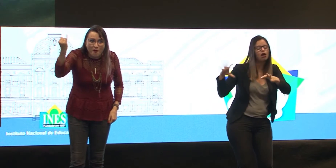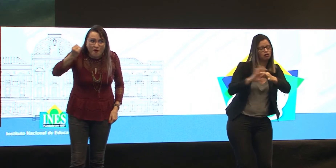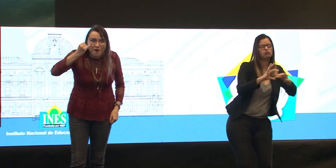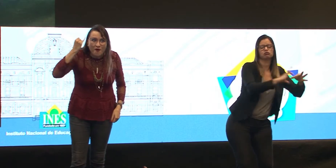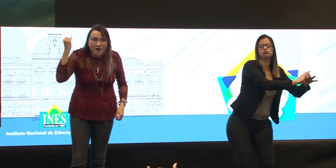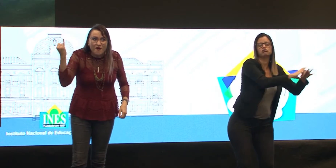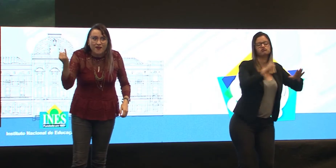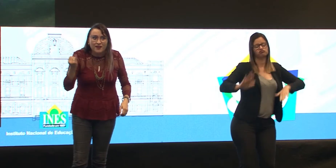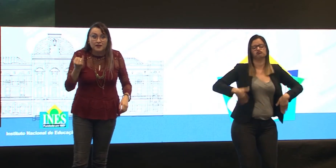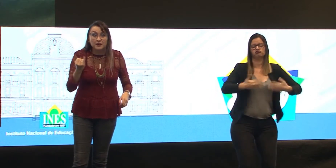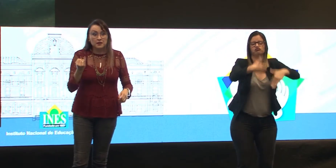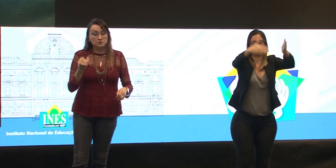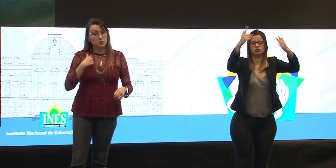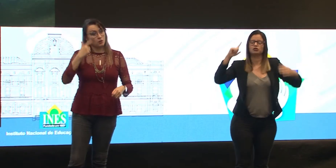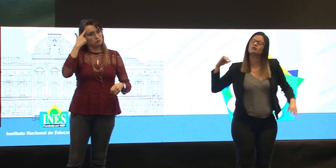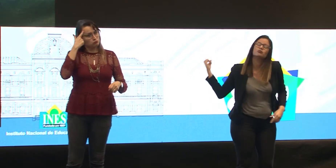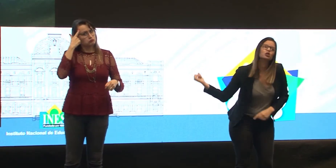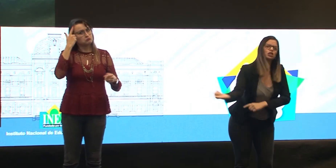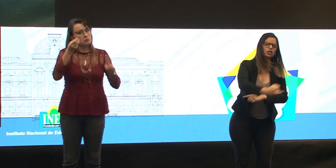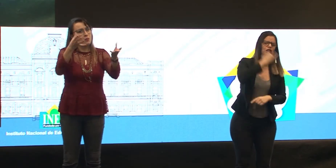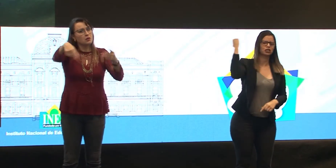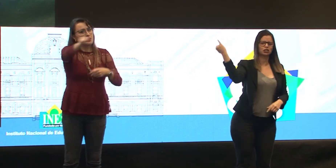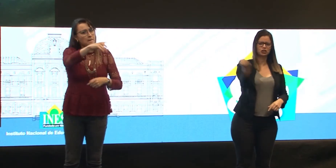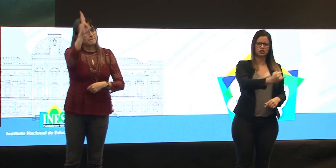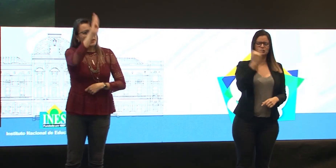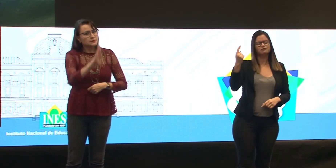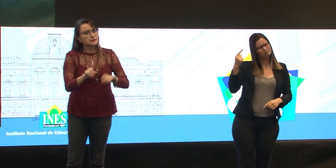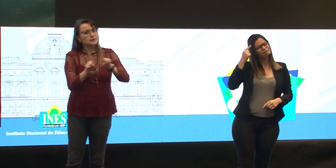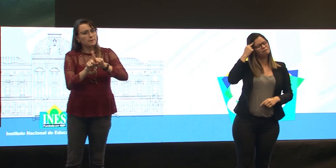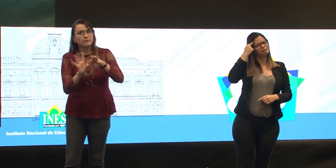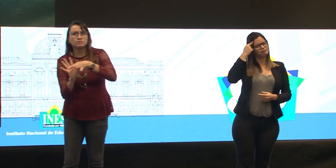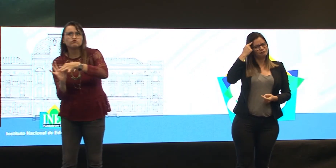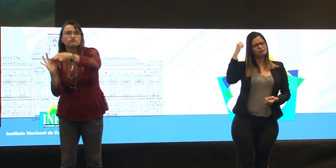decreto que foi instituído recentemente